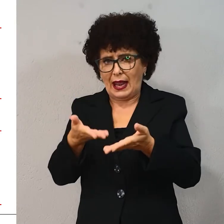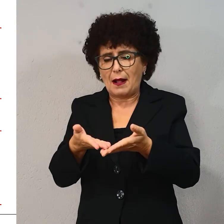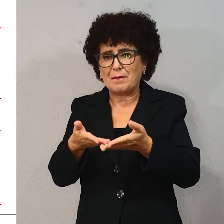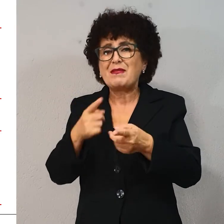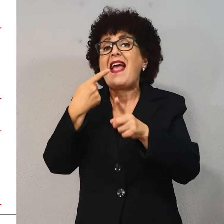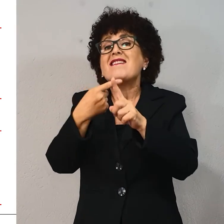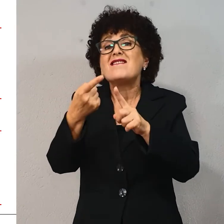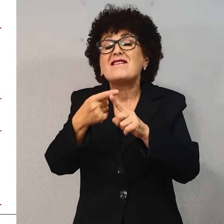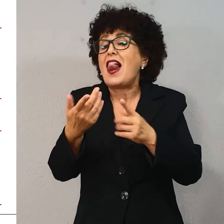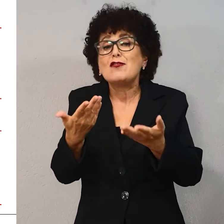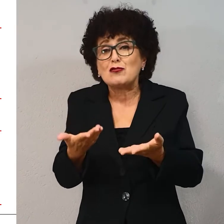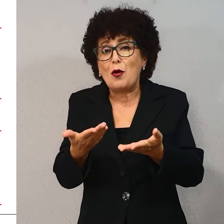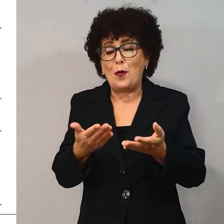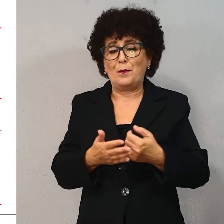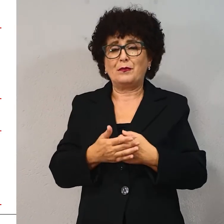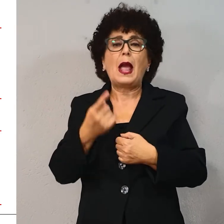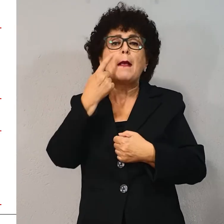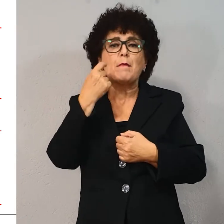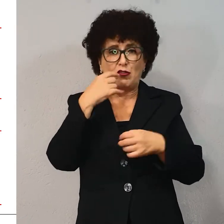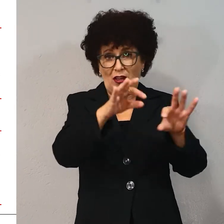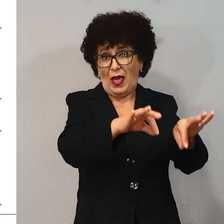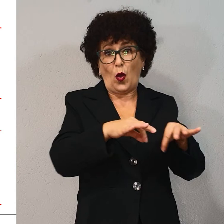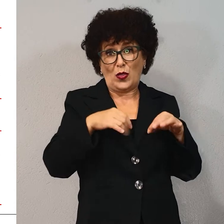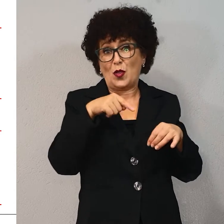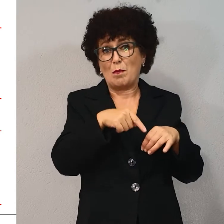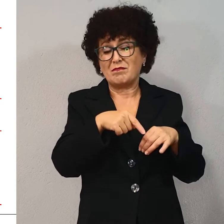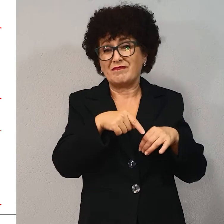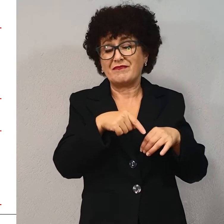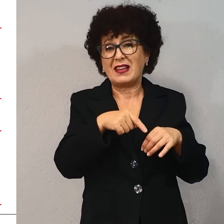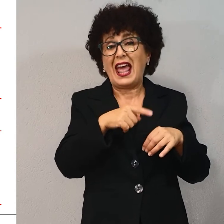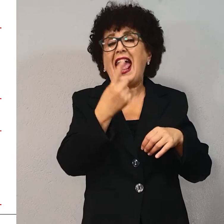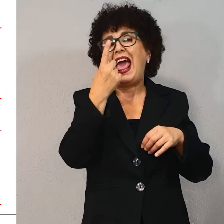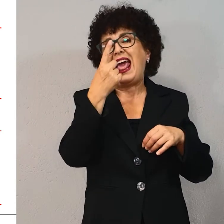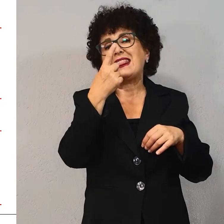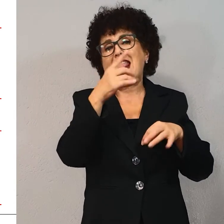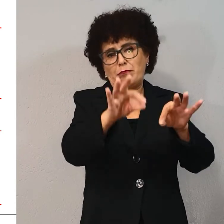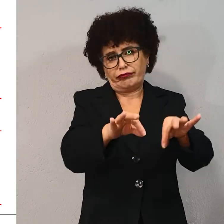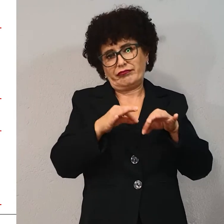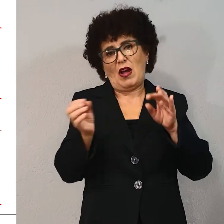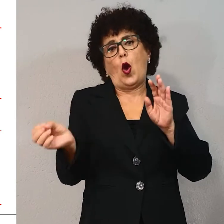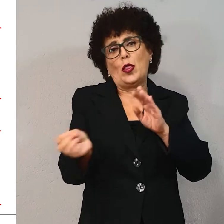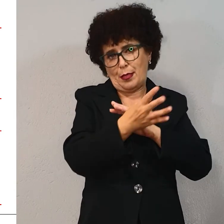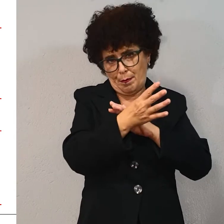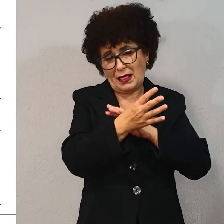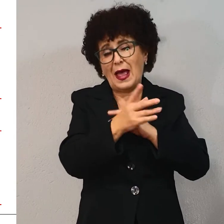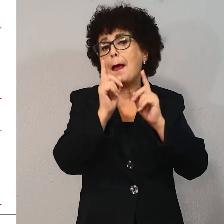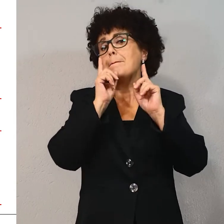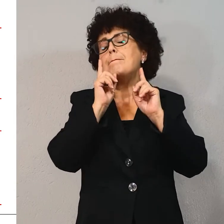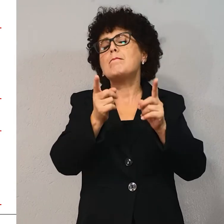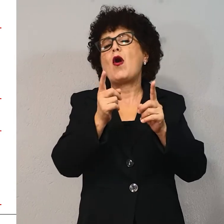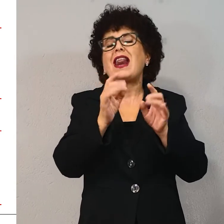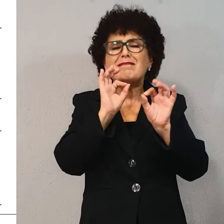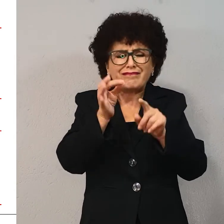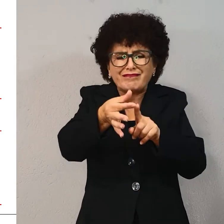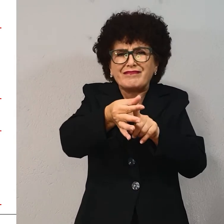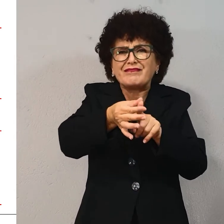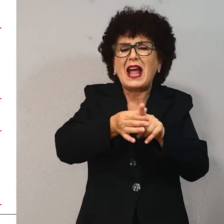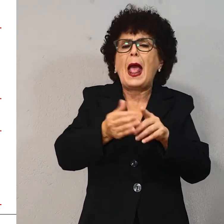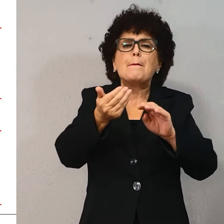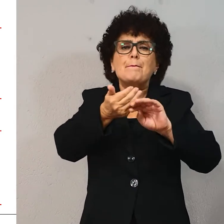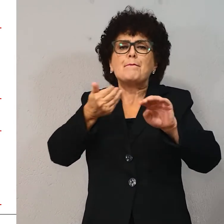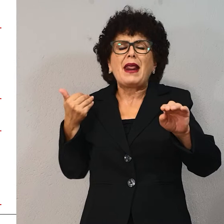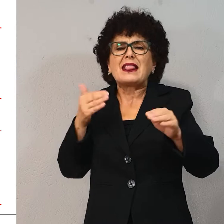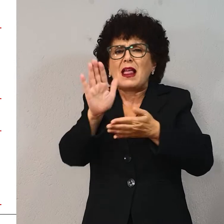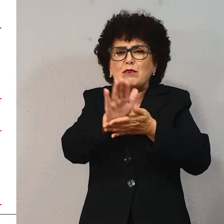Недостатоци. Машки кондом. За една употреба, мора да се стави правилно пред почетокот